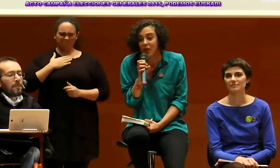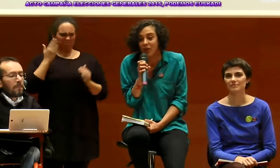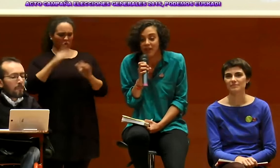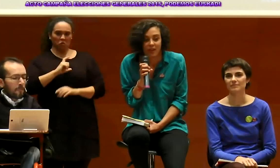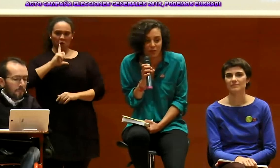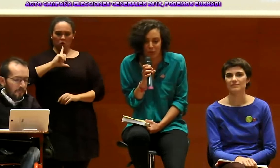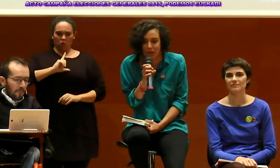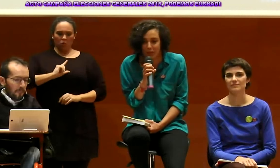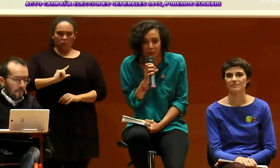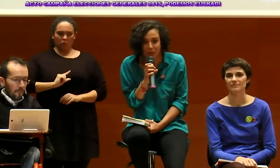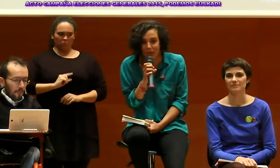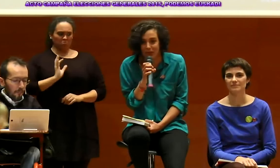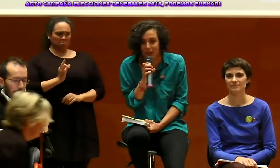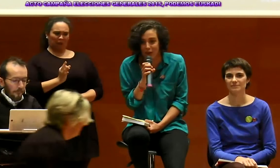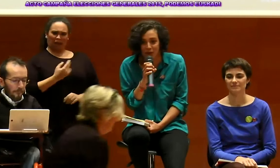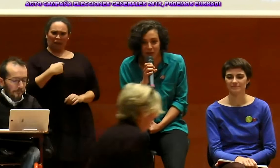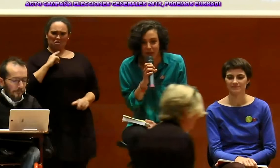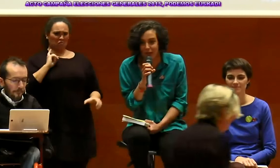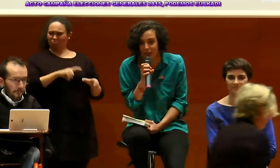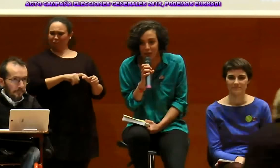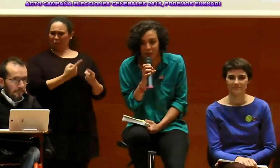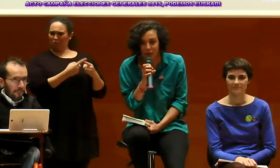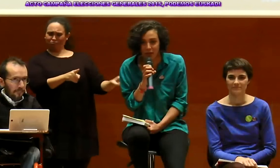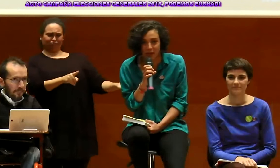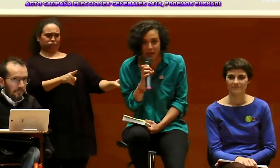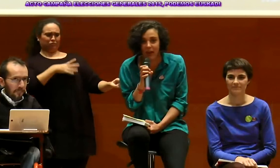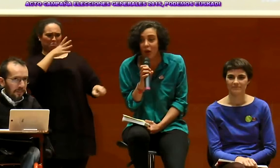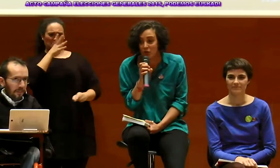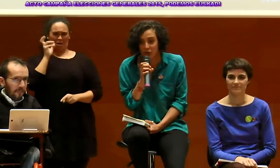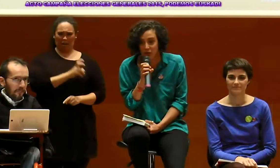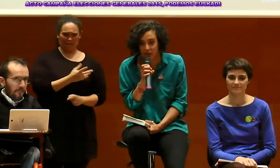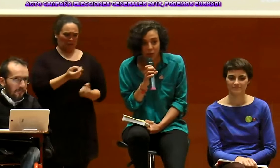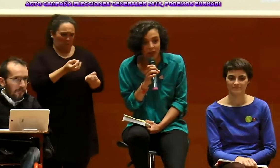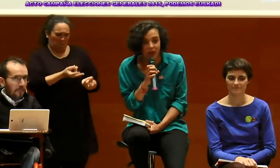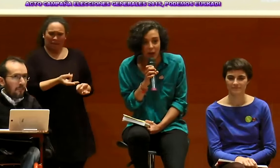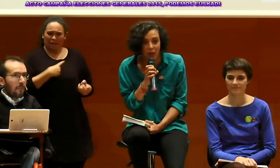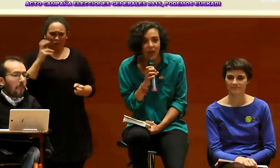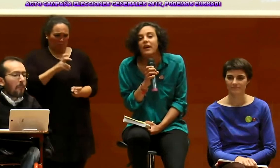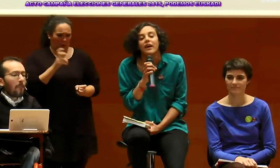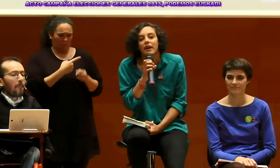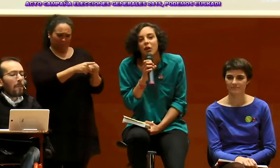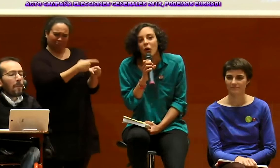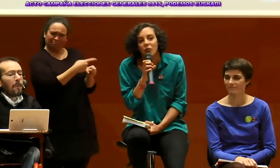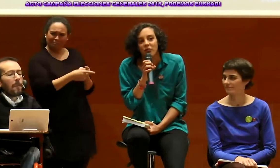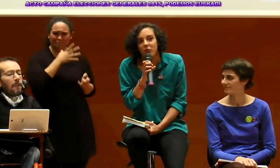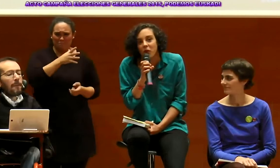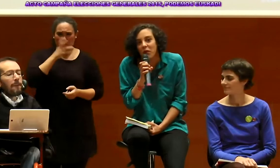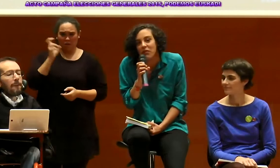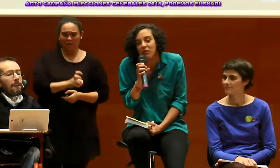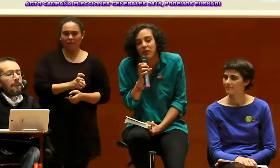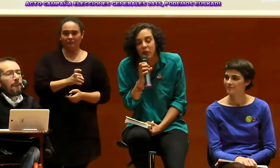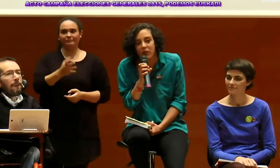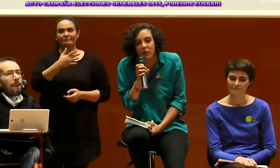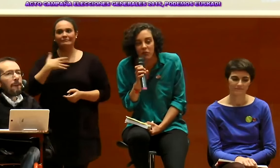pequeñita. De repente decía, ¿verdad? ¿Por qué me he metido en este lío? ¿Pero qué estoy haciendo aquí? ¿Pero debería irme de aquí ya? Todavía estoy a tiempo de dejarlo. Y luego, una